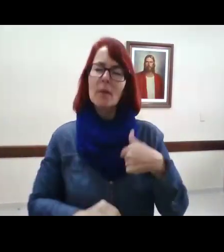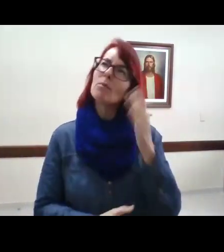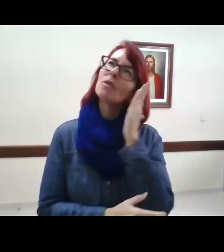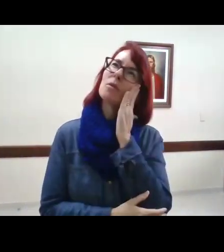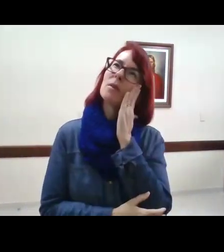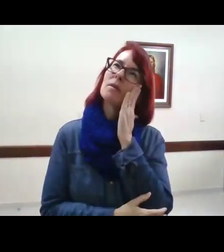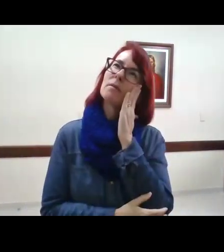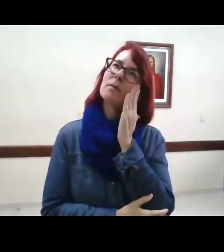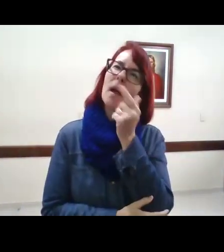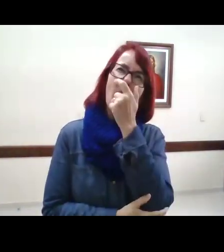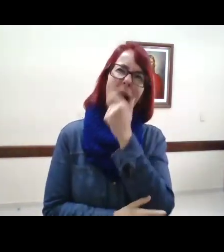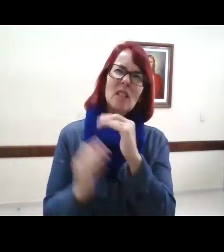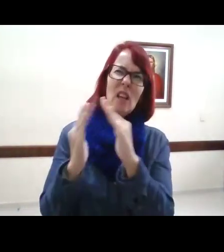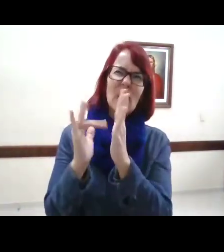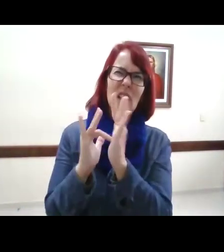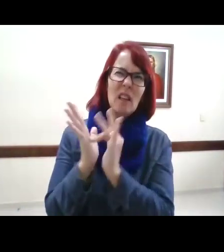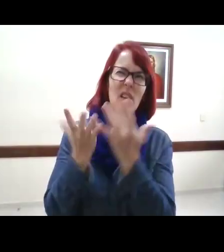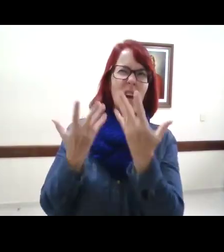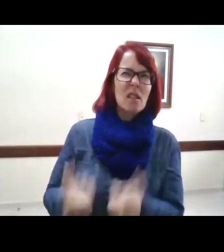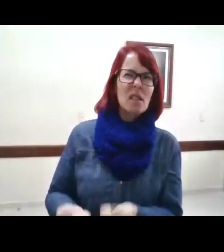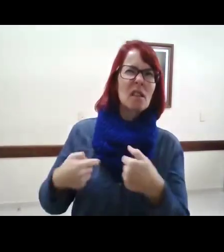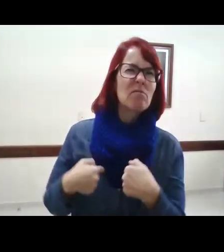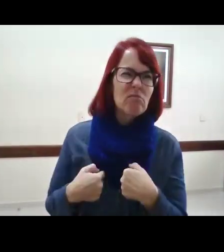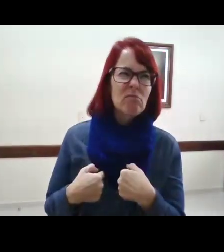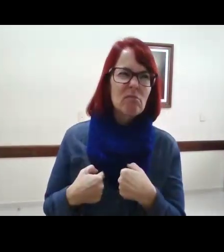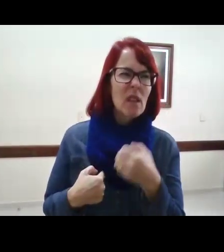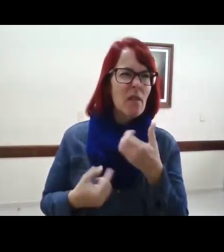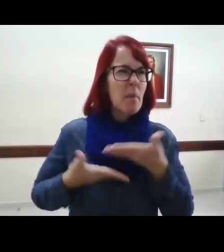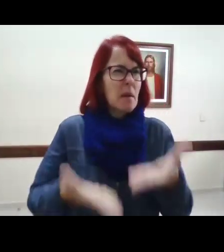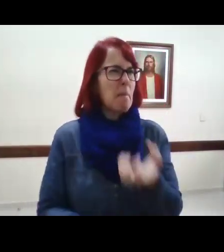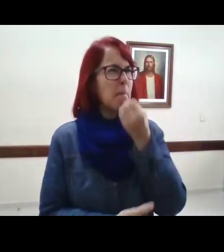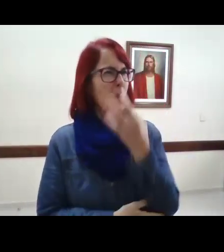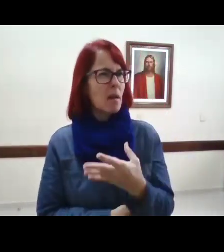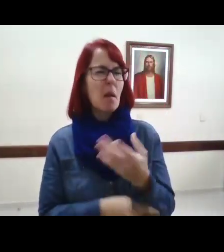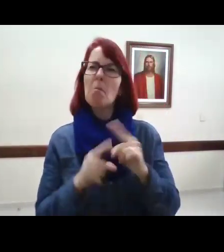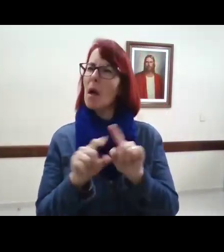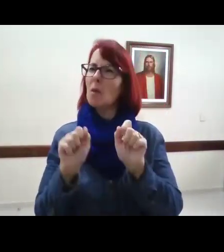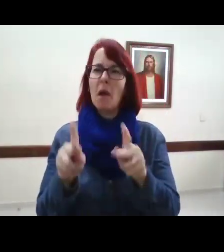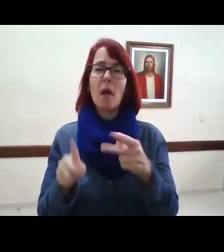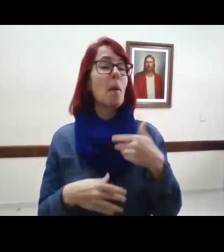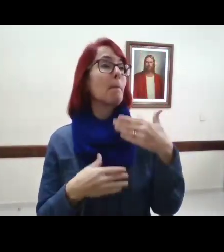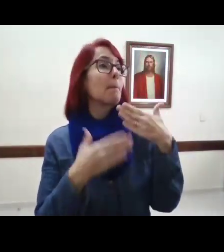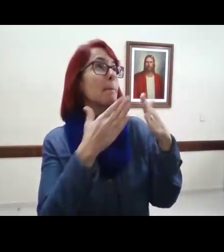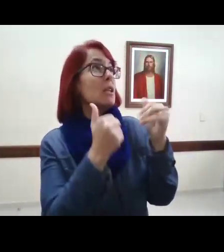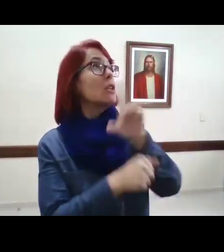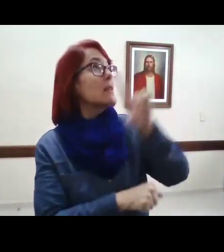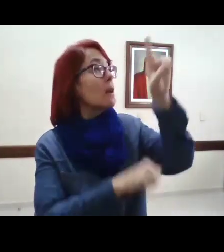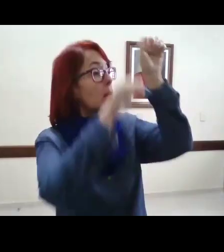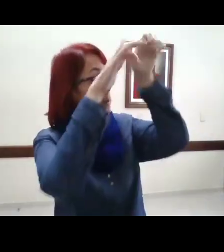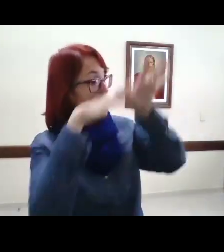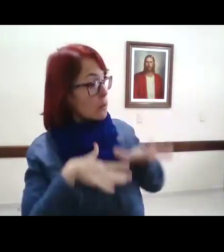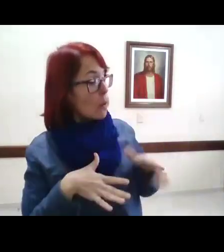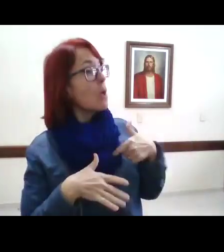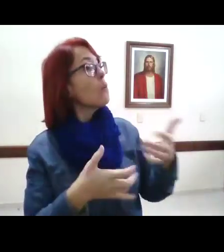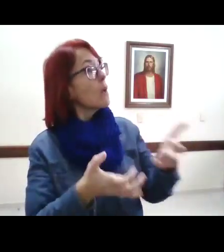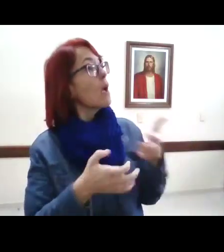você aceita? Será que as pessoas vão me receber bem?" Mas eu não liguei muito e eu só pedi pro Pai Celestial me abençoar e que tudo